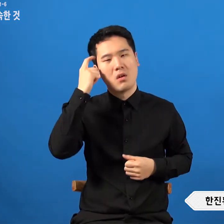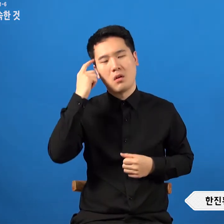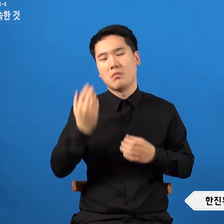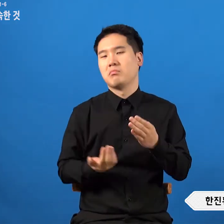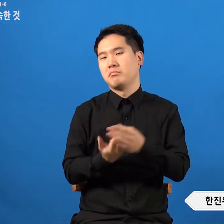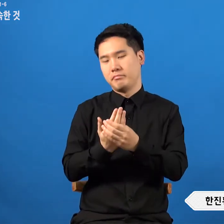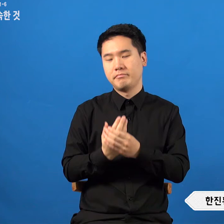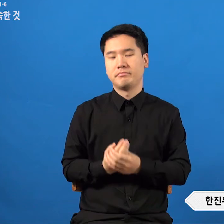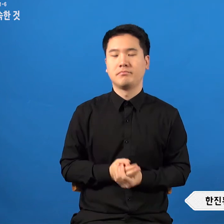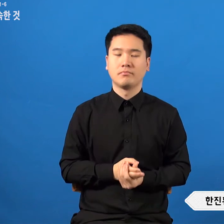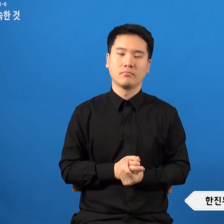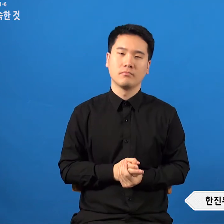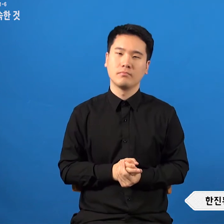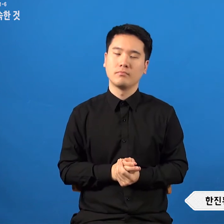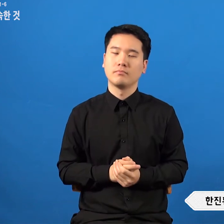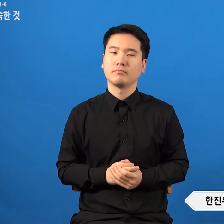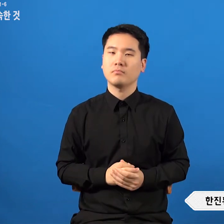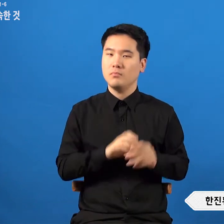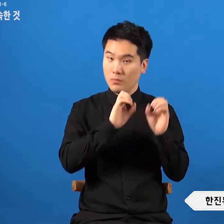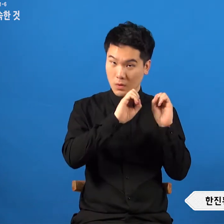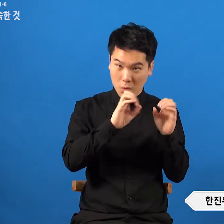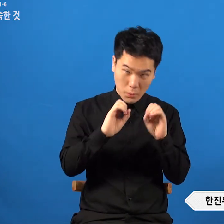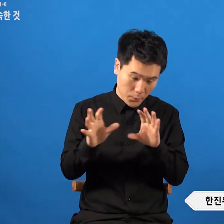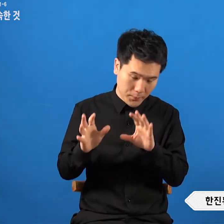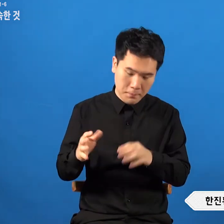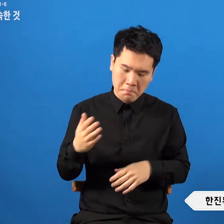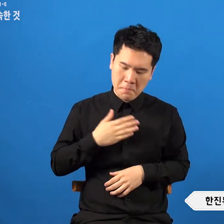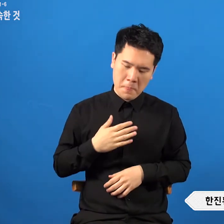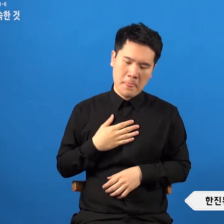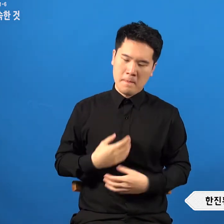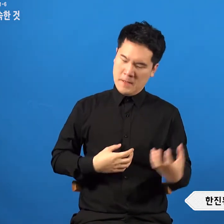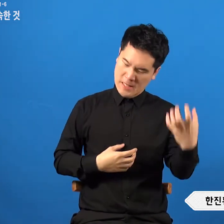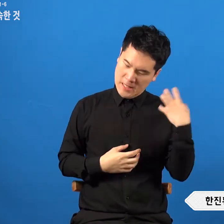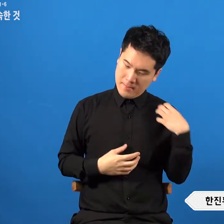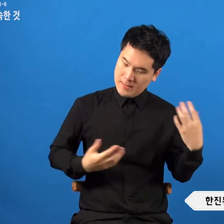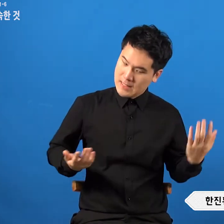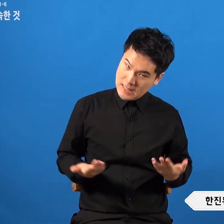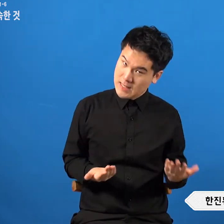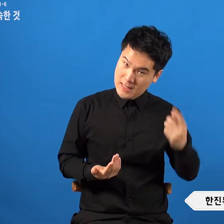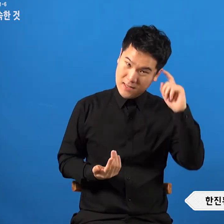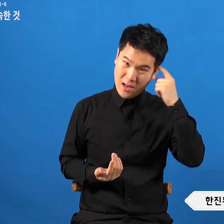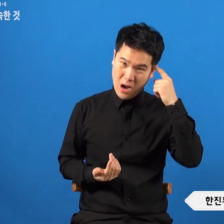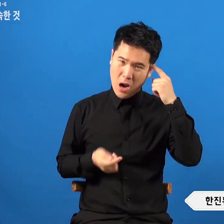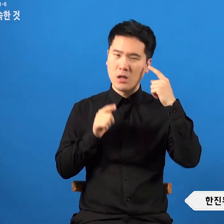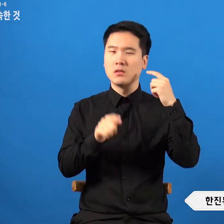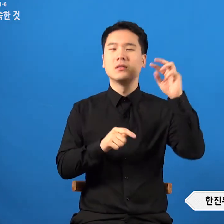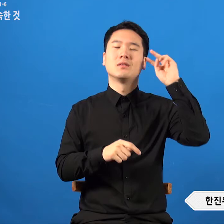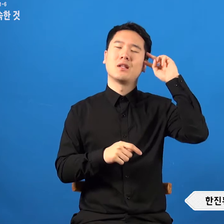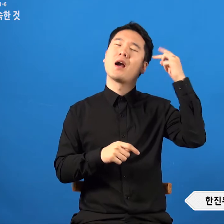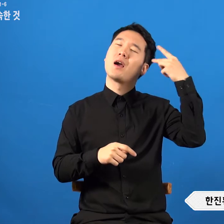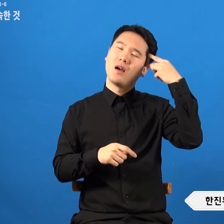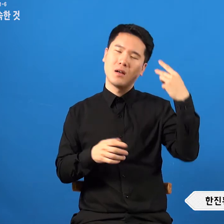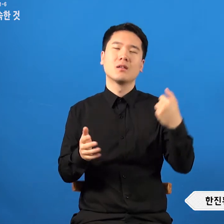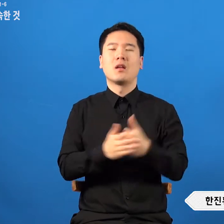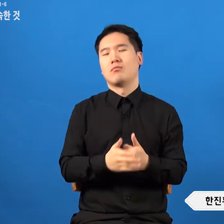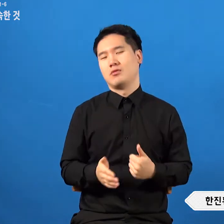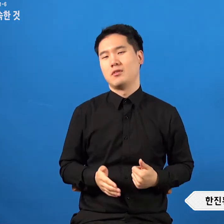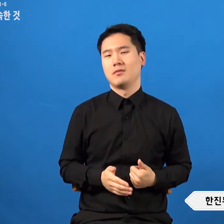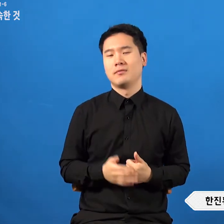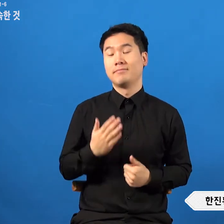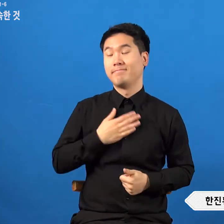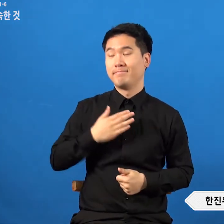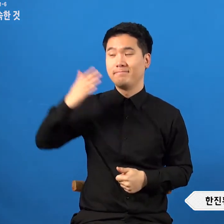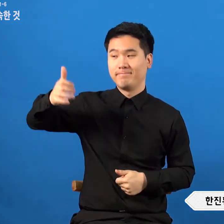때문에 그런 것입니다. 선교를 내가 하는 일로 생각하기 때문에 그렇습니다.